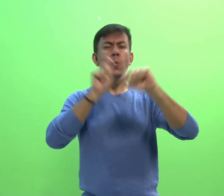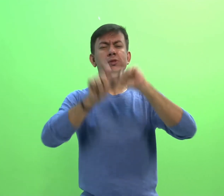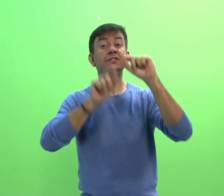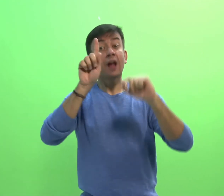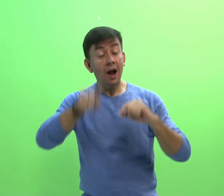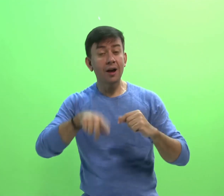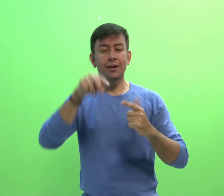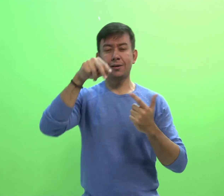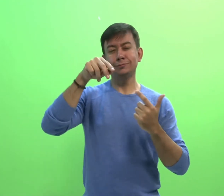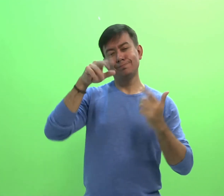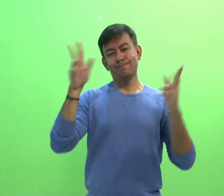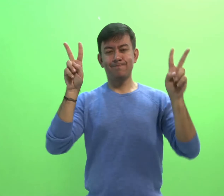que vão se expandindo,